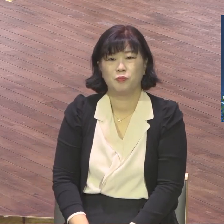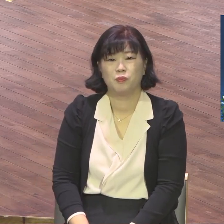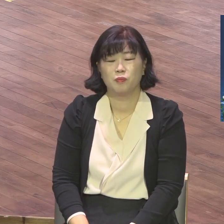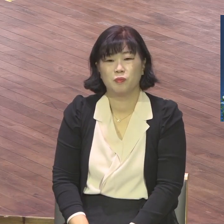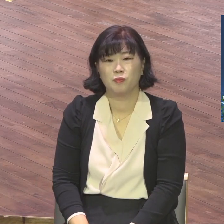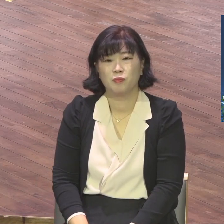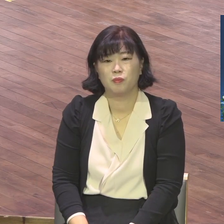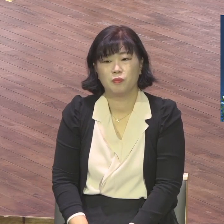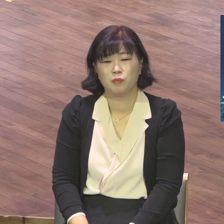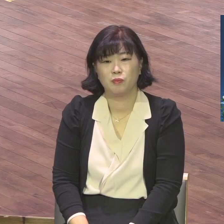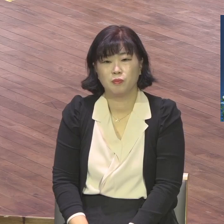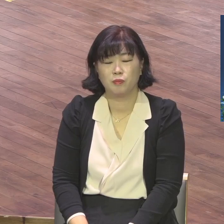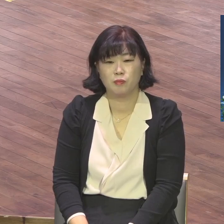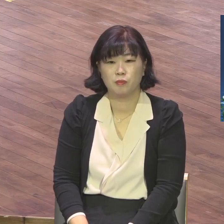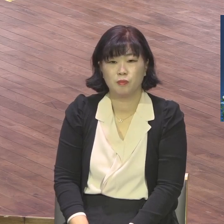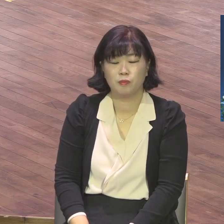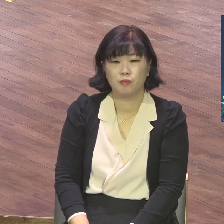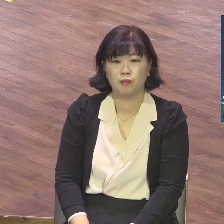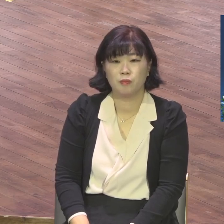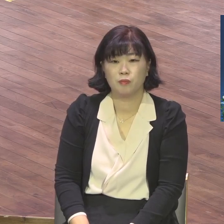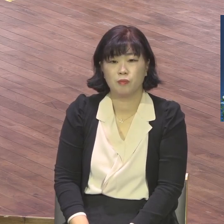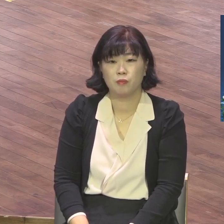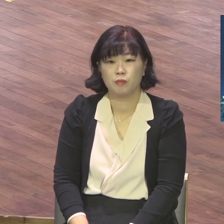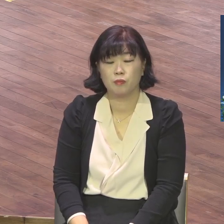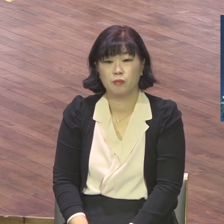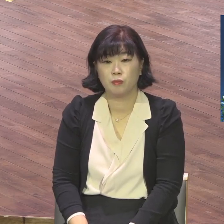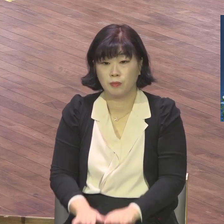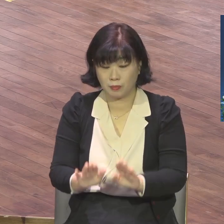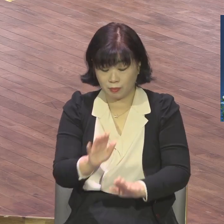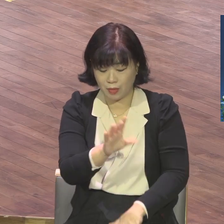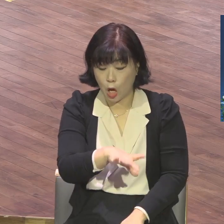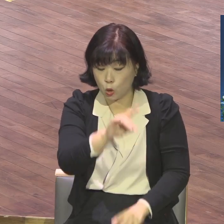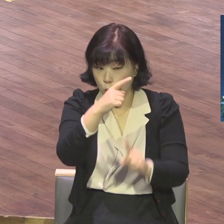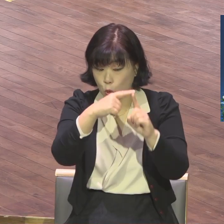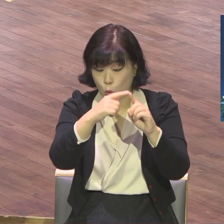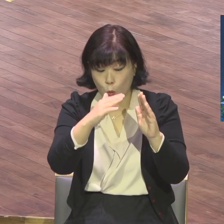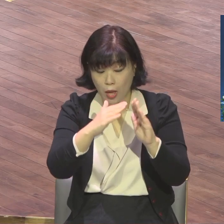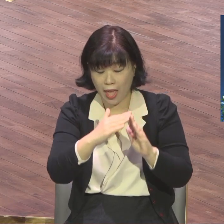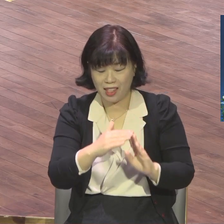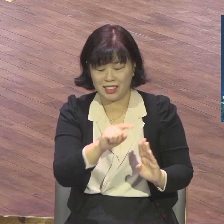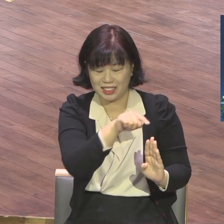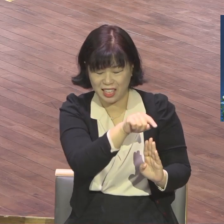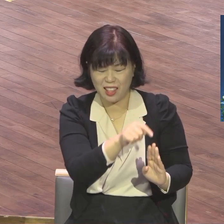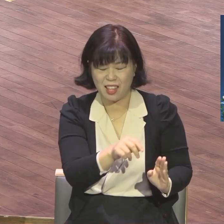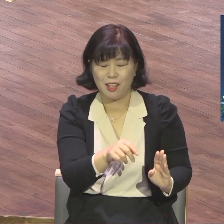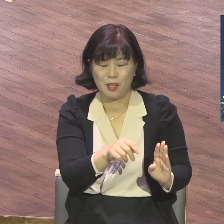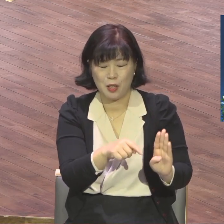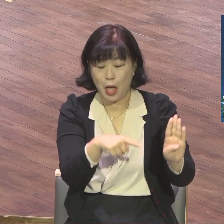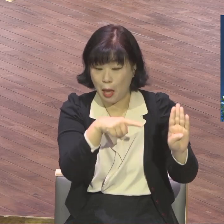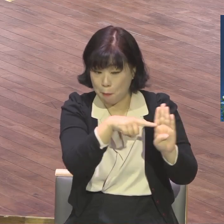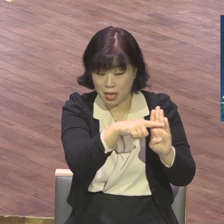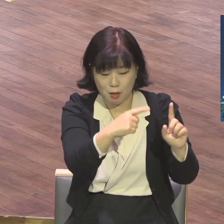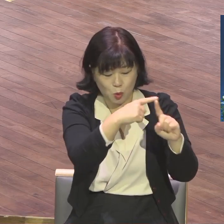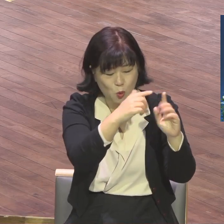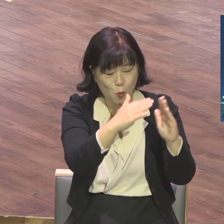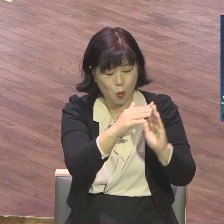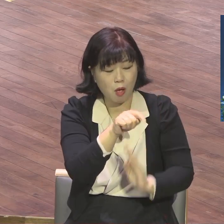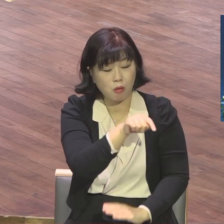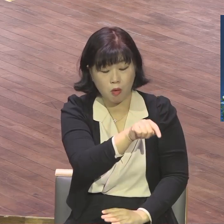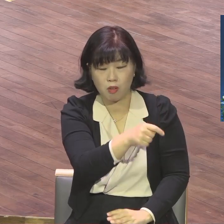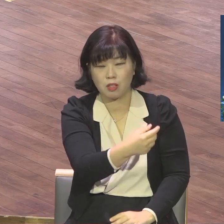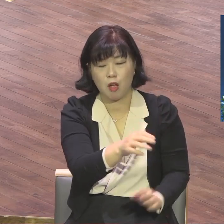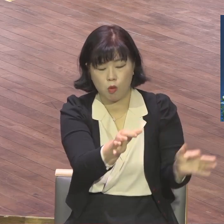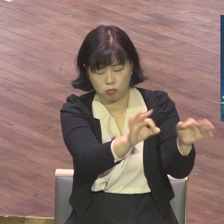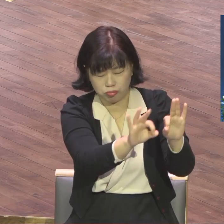이런저런 계산하고 안 하겠죠. 이 초대교회 성도들 바울을 계속해서 저분은 어디로 갔는지 복음 증거하는